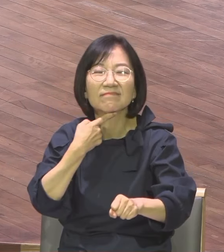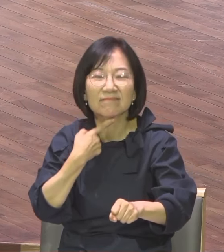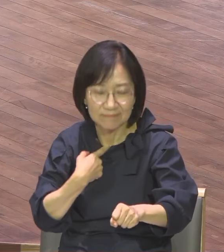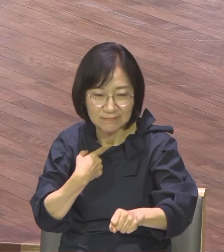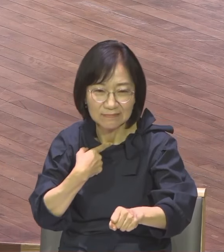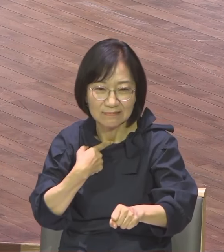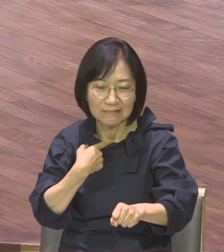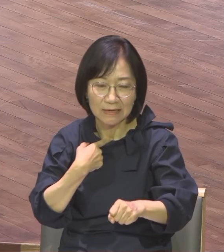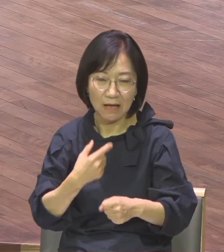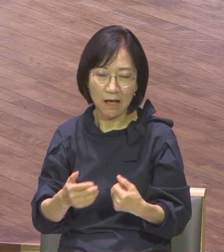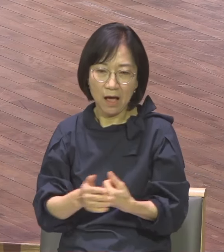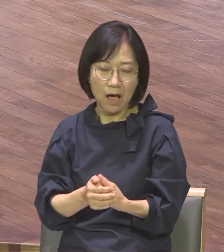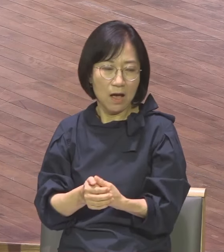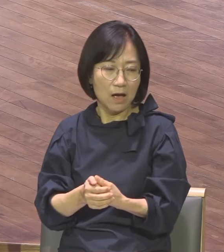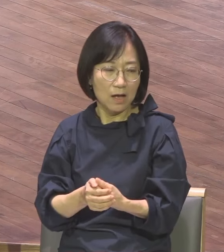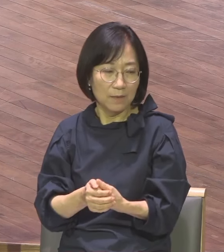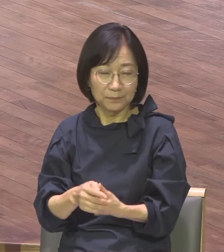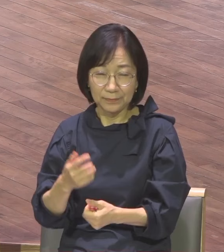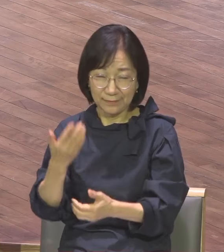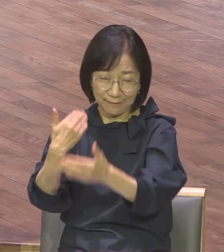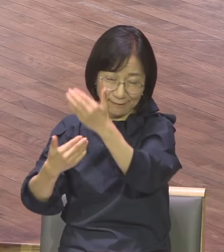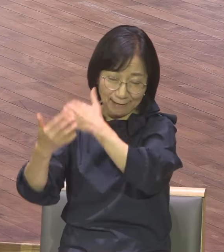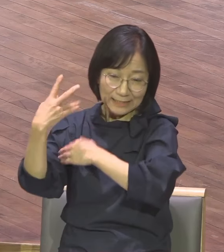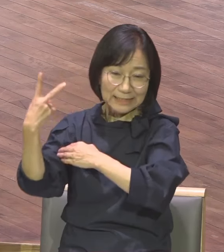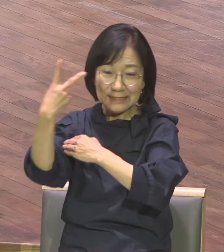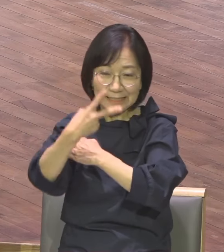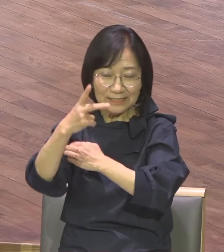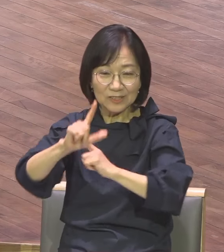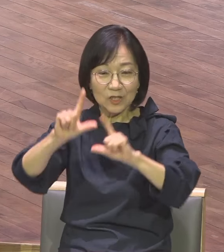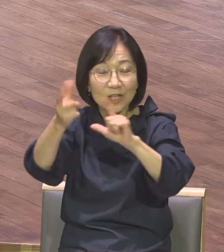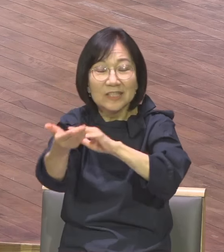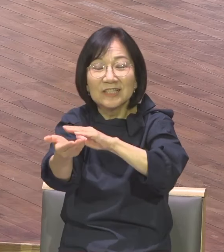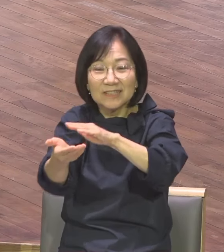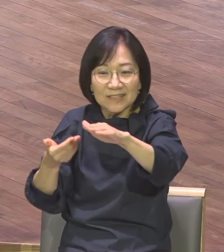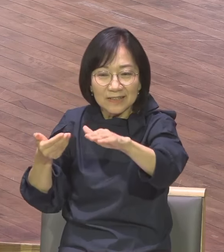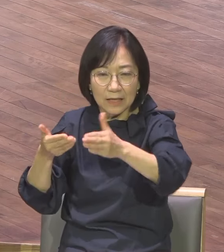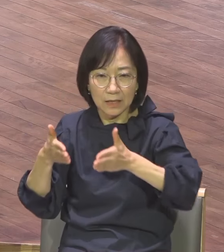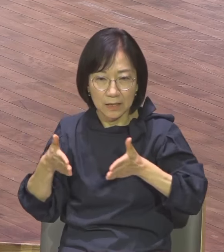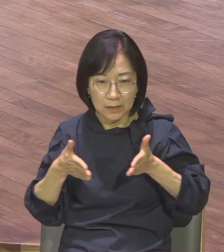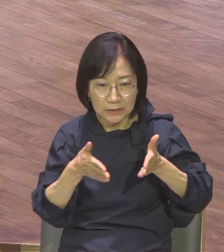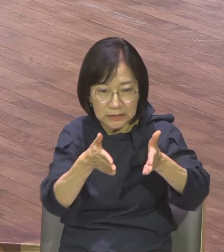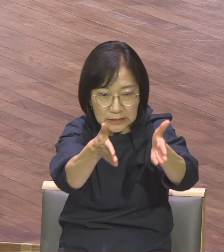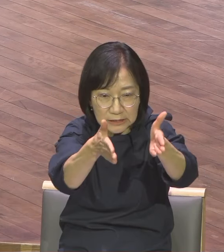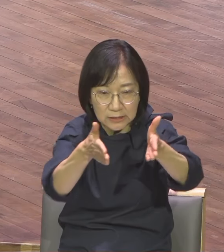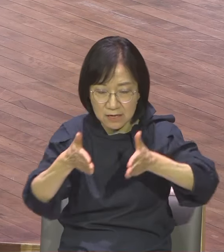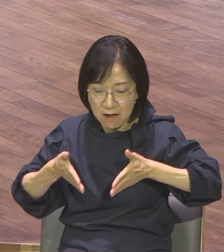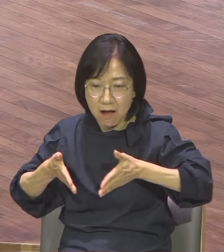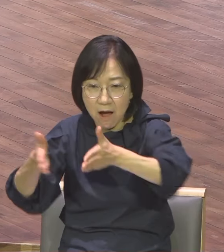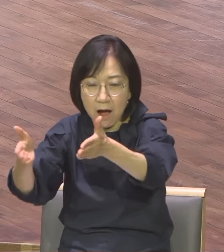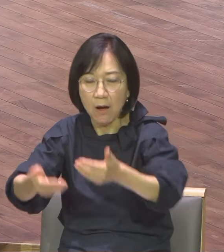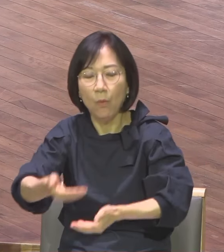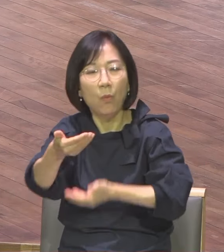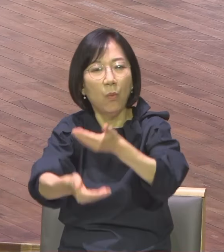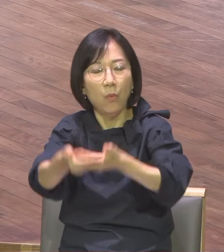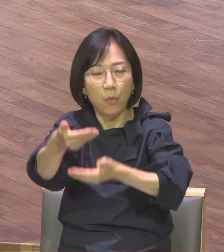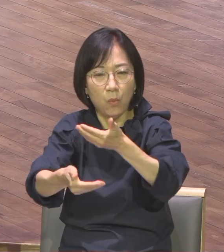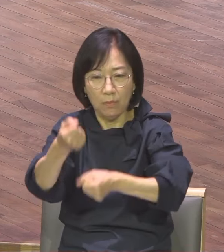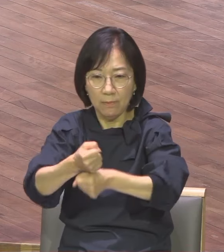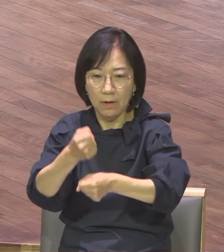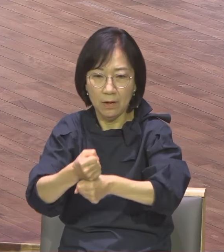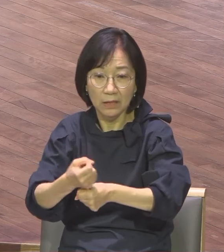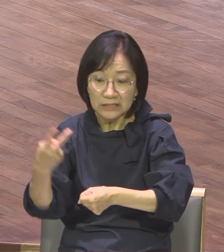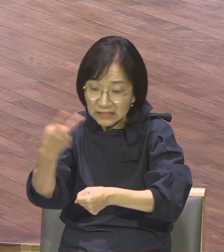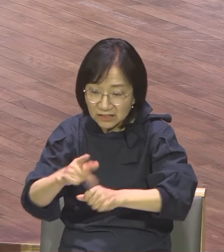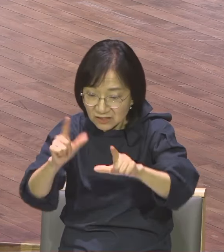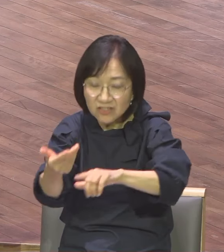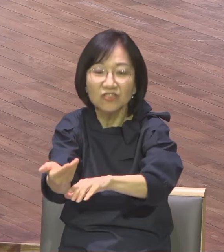다 도로를 그때 벌써 2000년 전에 말이죠. 벌써 도로를 다 고속도로를 다 닦아놨어요.